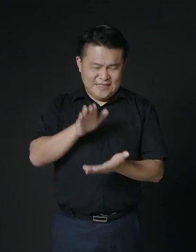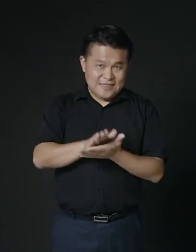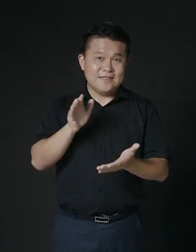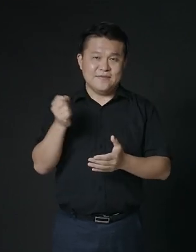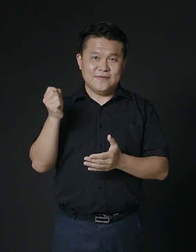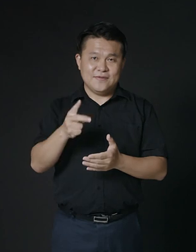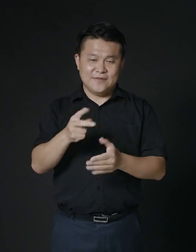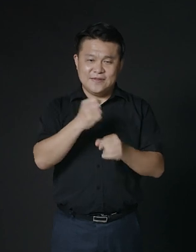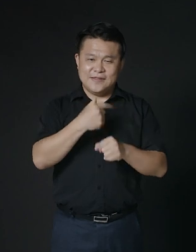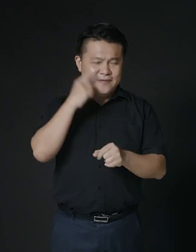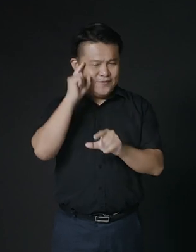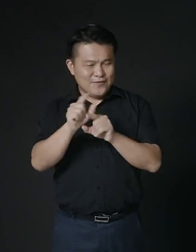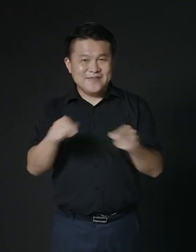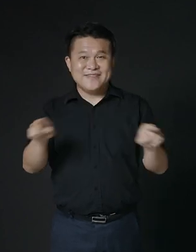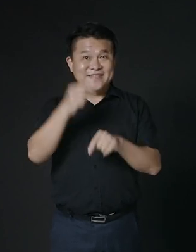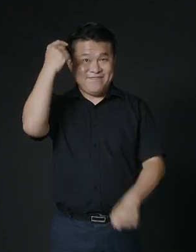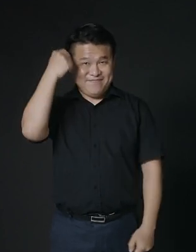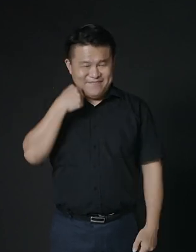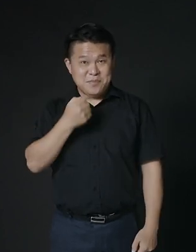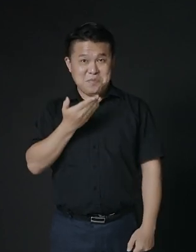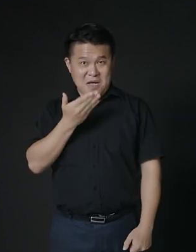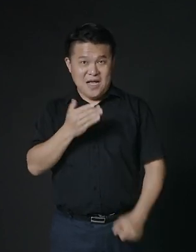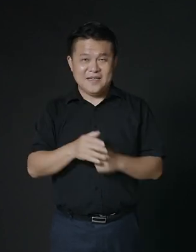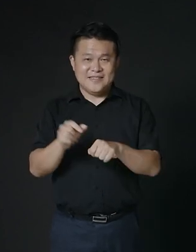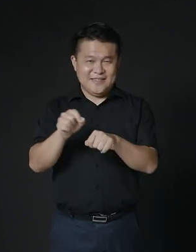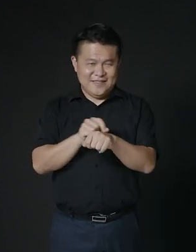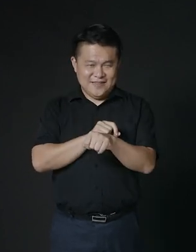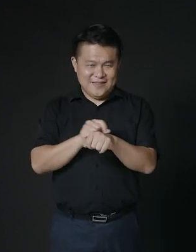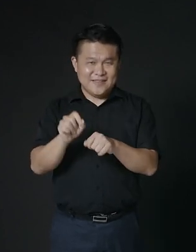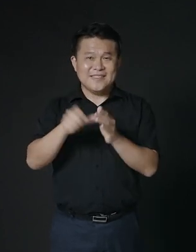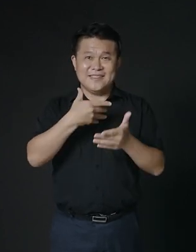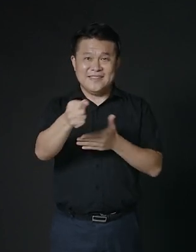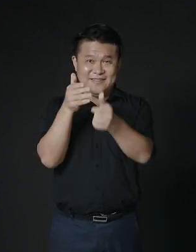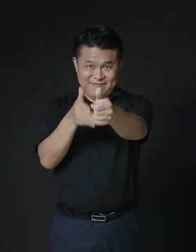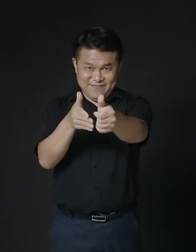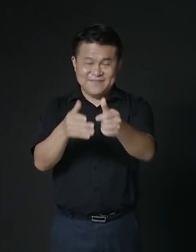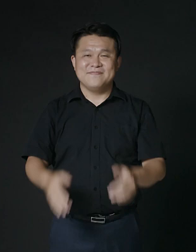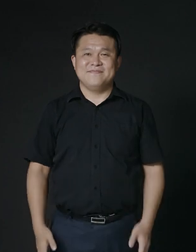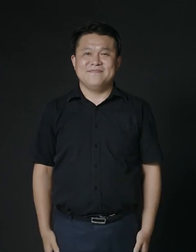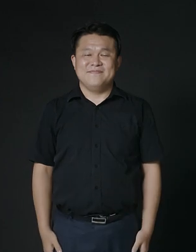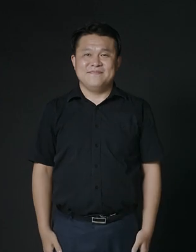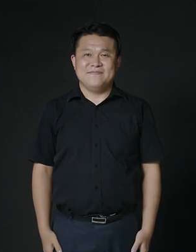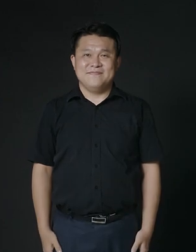창작의 고뇌 를 함께 느껴보는 뜻깊은 시간이 되기를 바랍니다